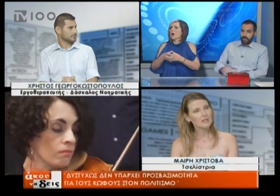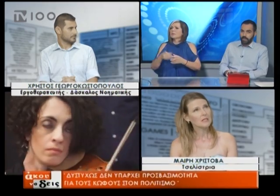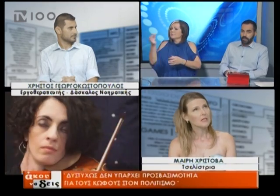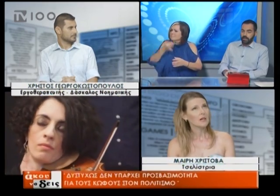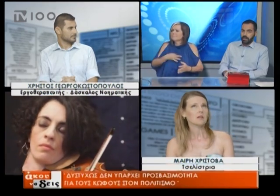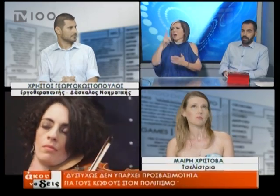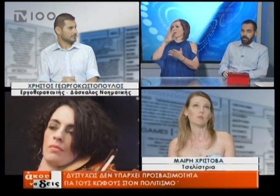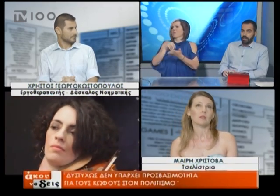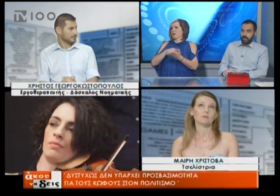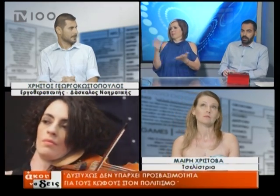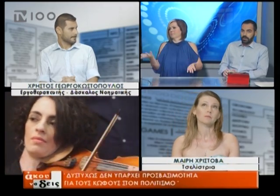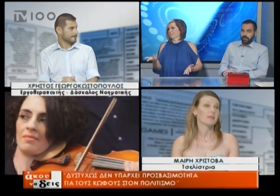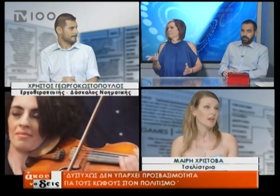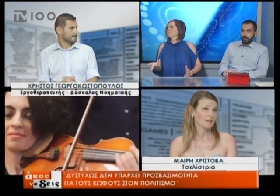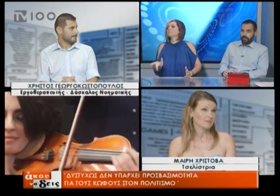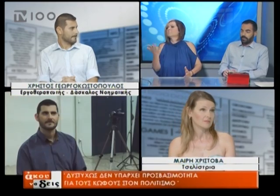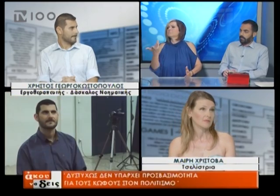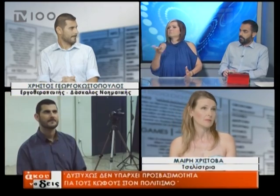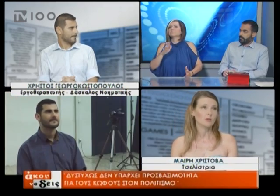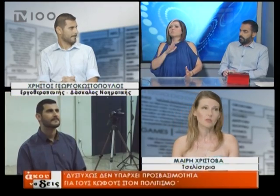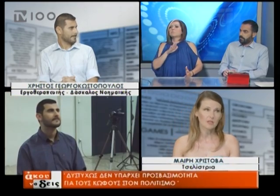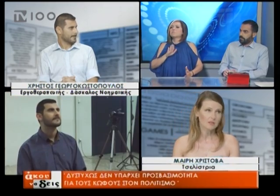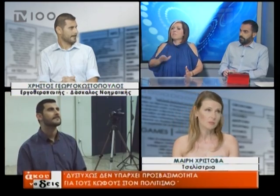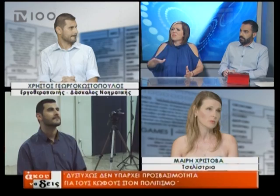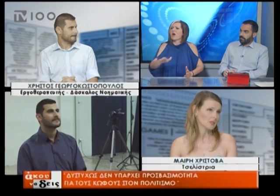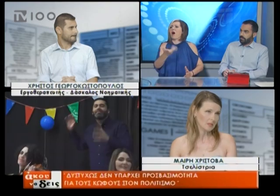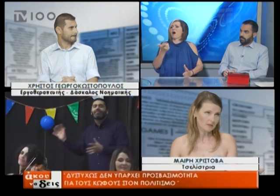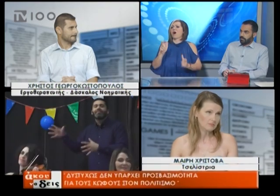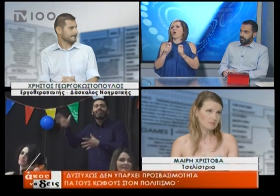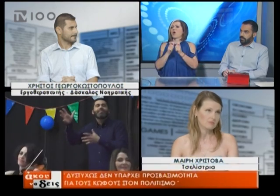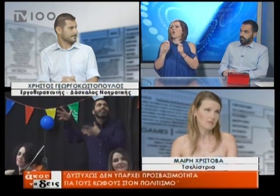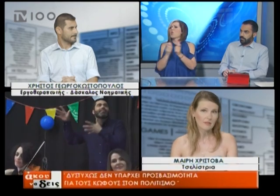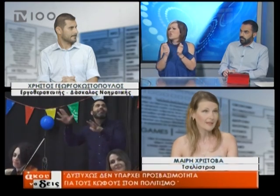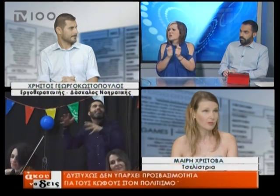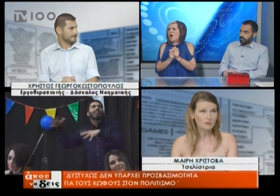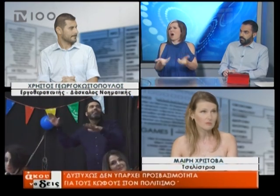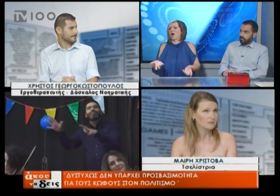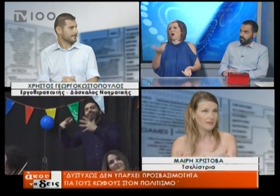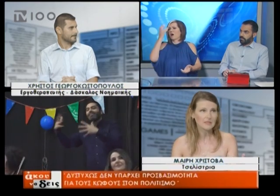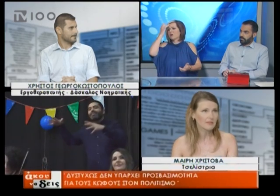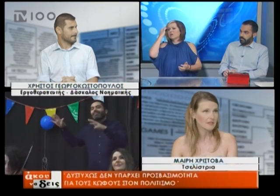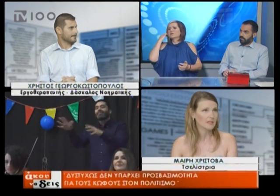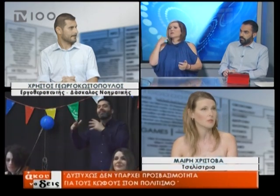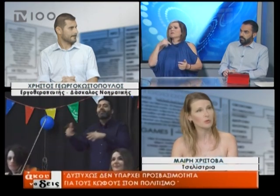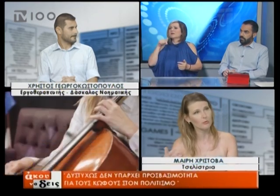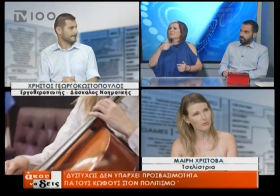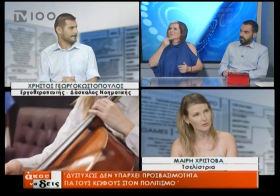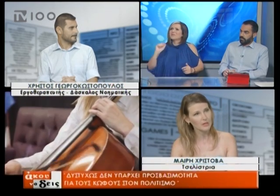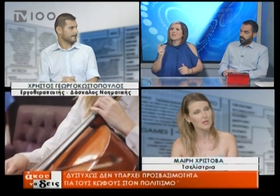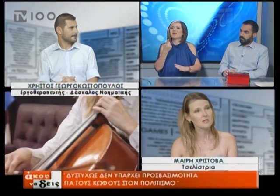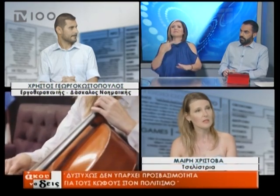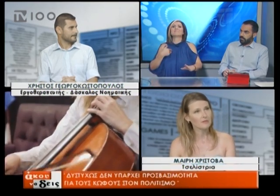μας ένα παράδειγμα. Ας πούμε, παιδιά από τα χωριά που είναι. Δεν έχουν αυτή την ευκαιρία να